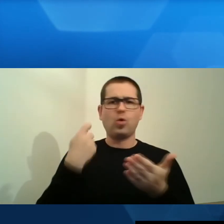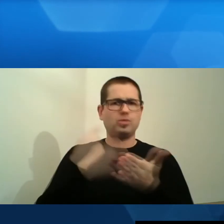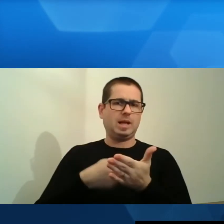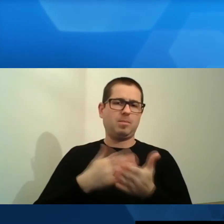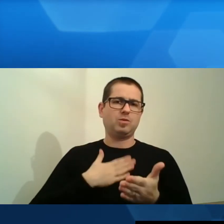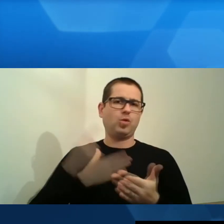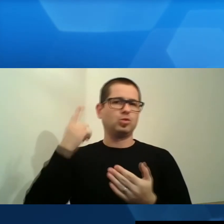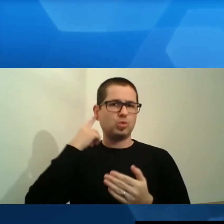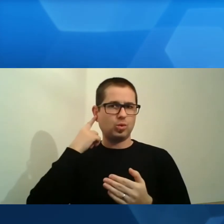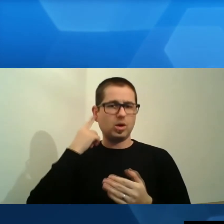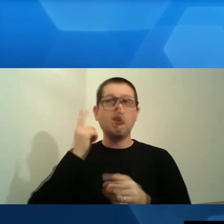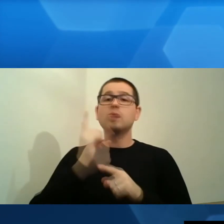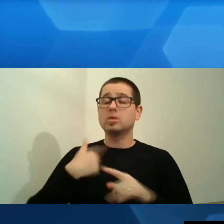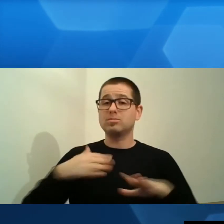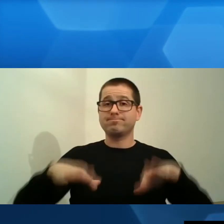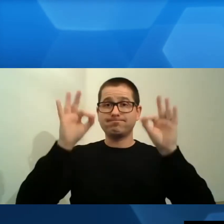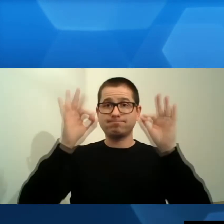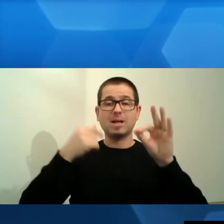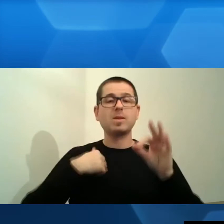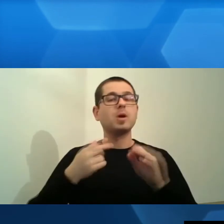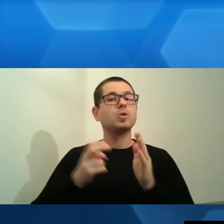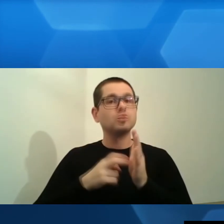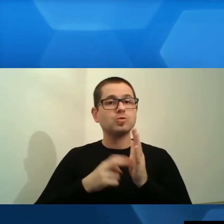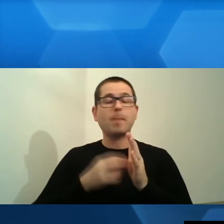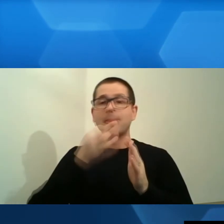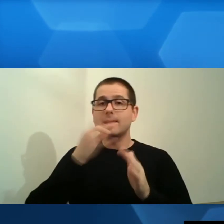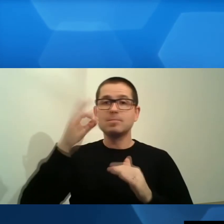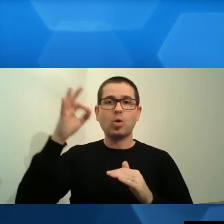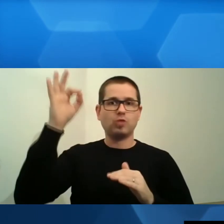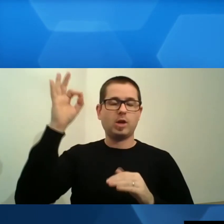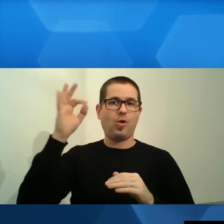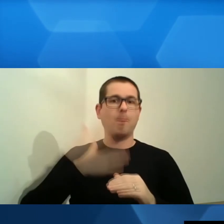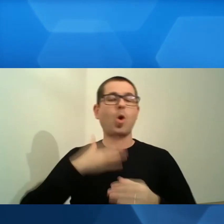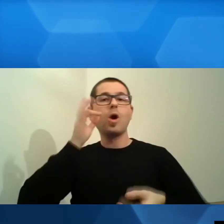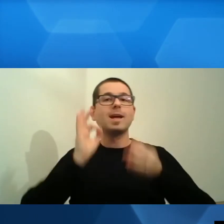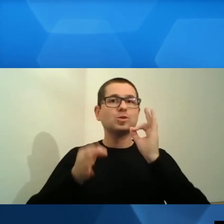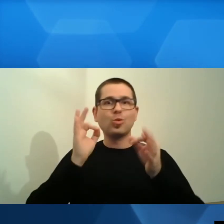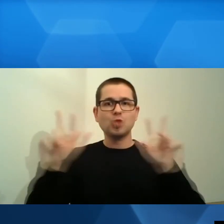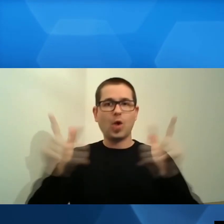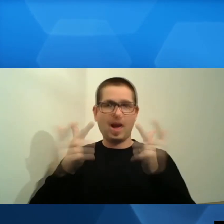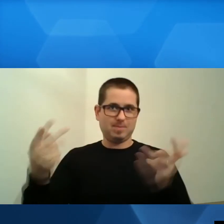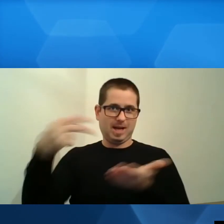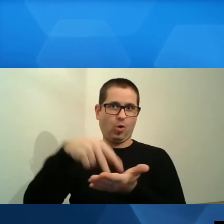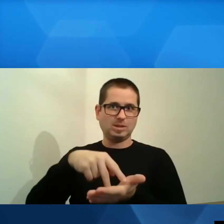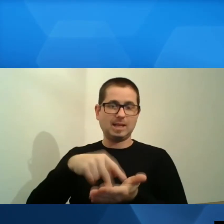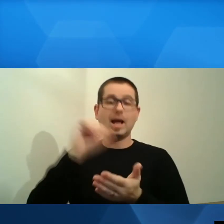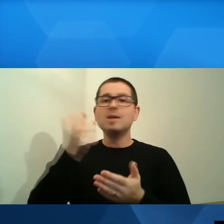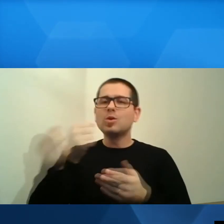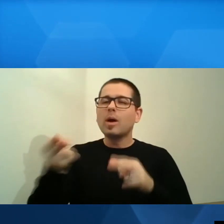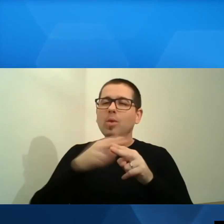in kot drugo sem ugotovil, da mi še izboljšajo izkušnjo koncerta. ker je pač bolj čist